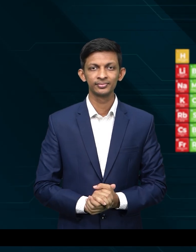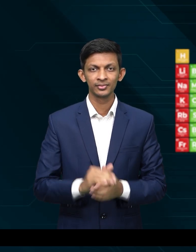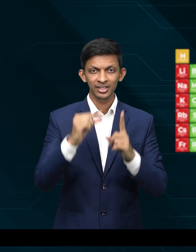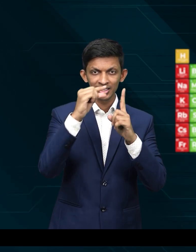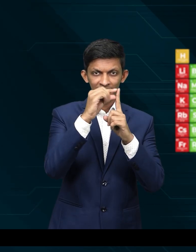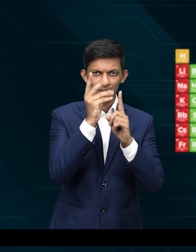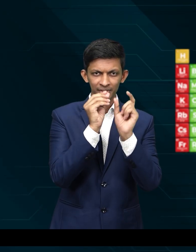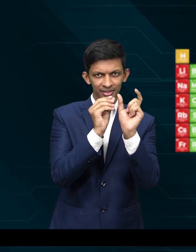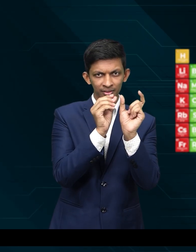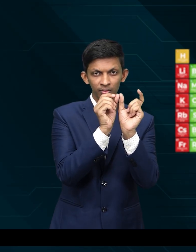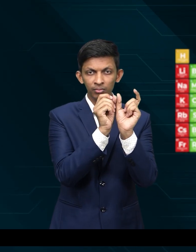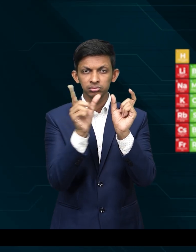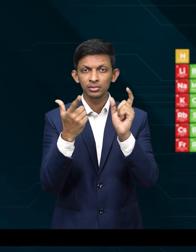பாஸ்பரஸ்,